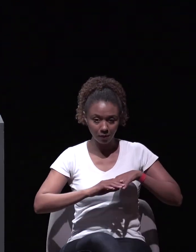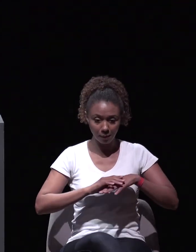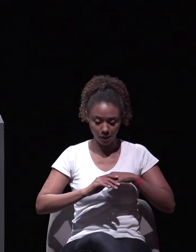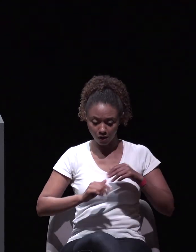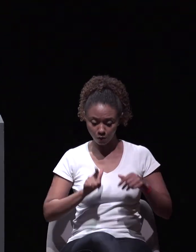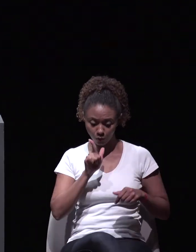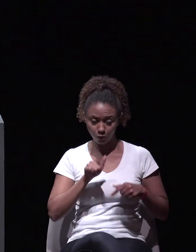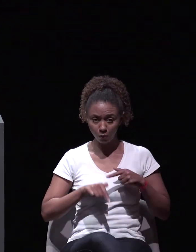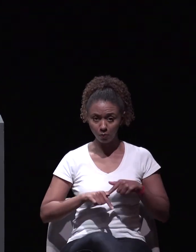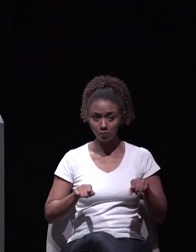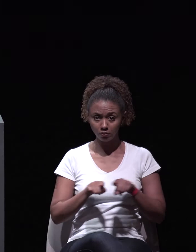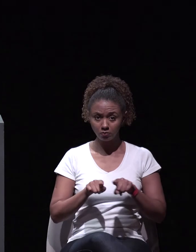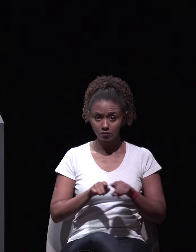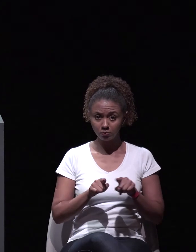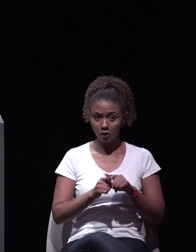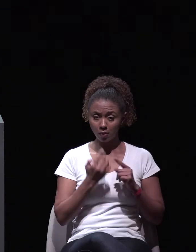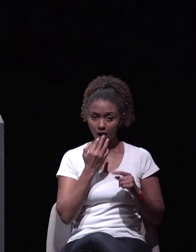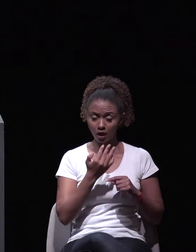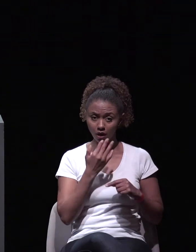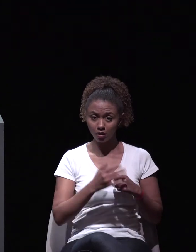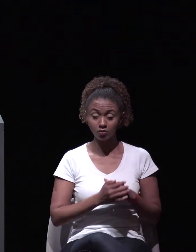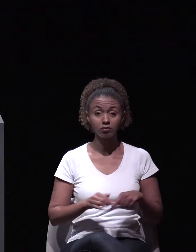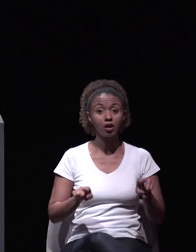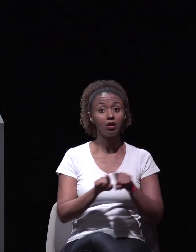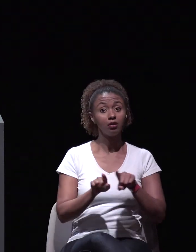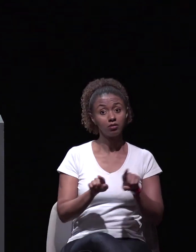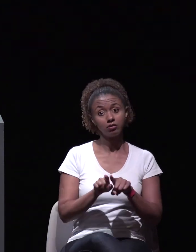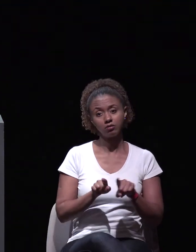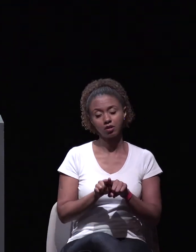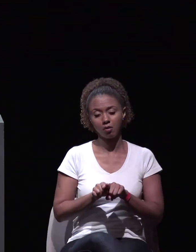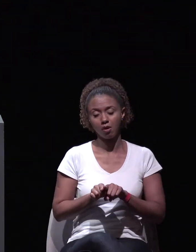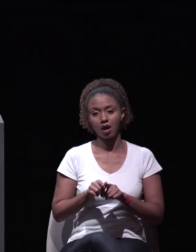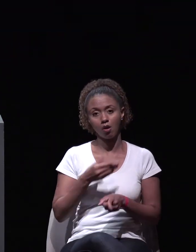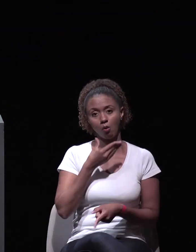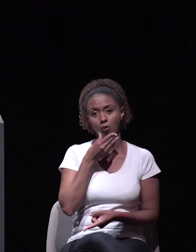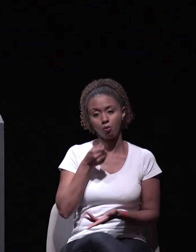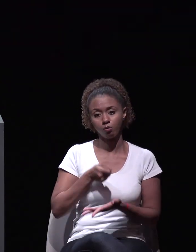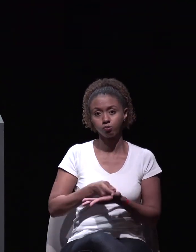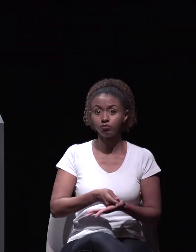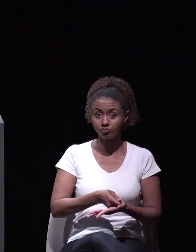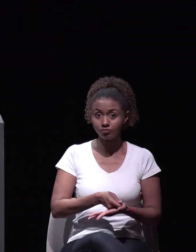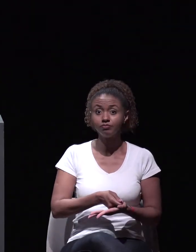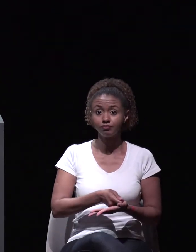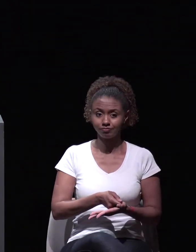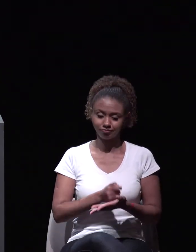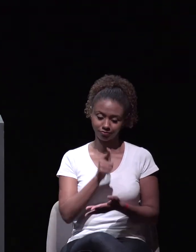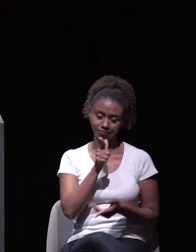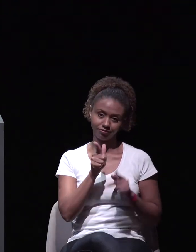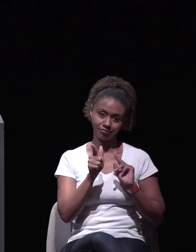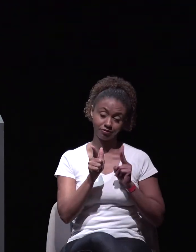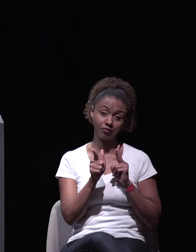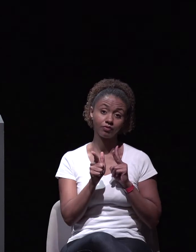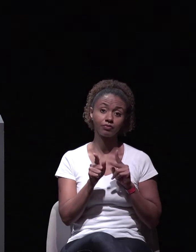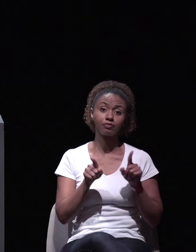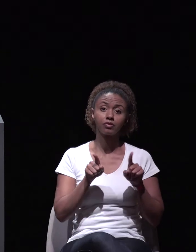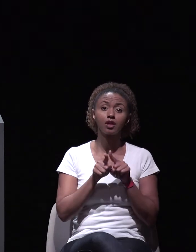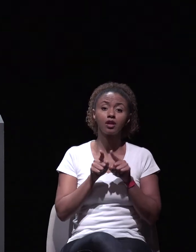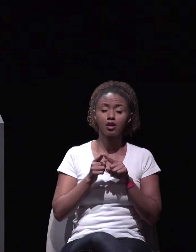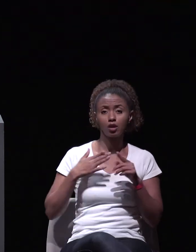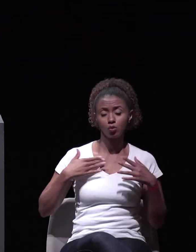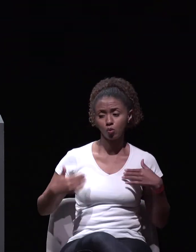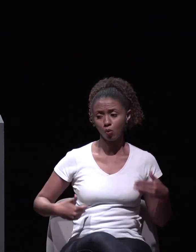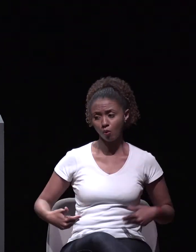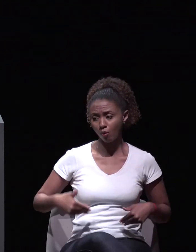pênis. O indicador da masculinidade, que é o próprio pênis, e ele deixa de fora o resto do corpo.